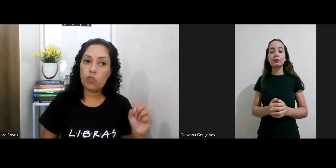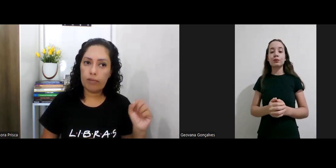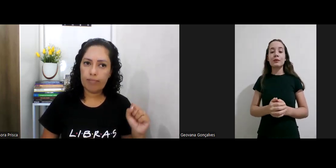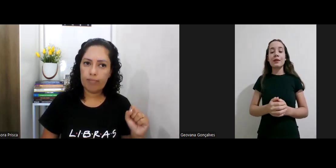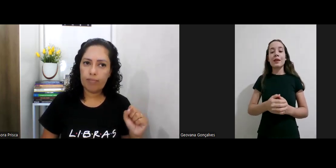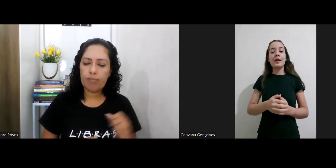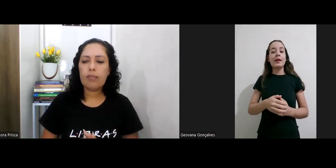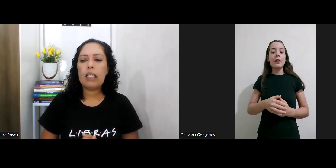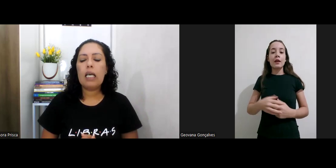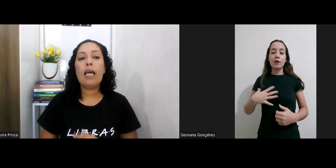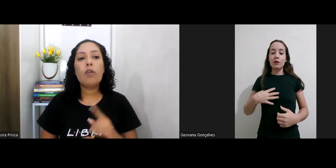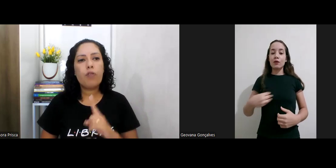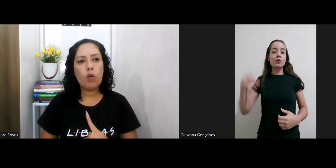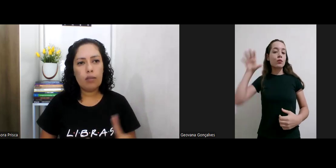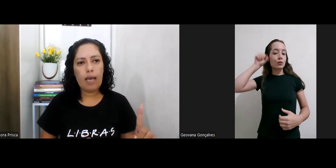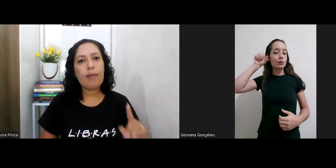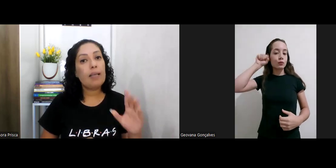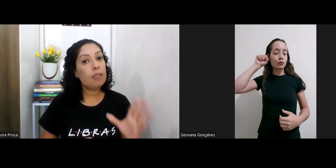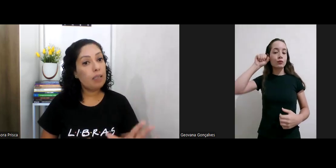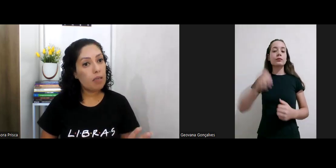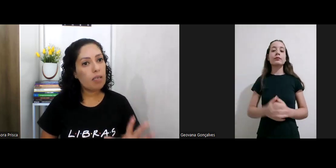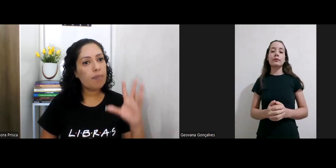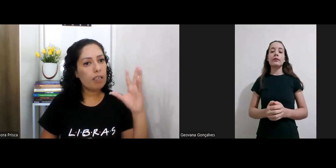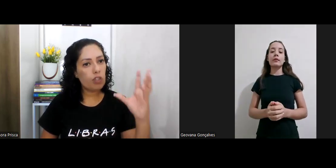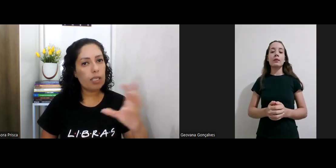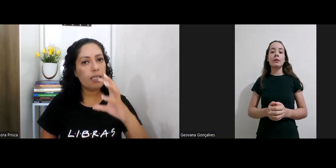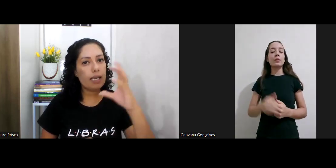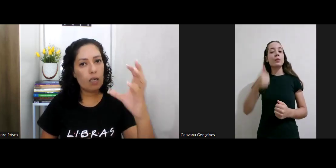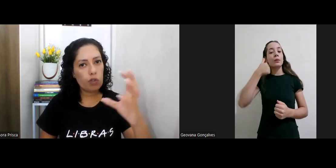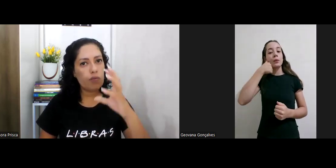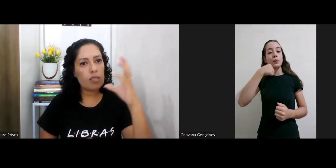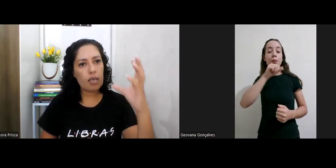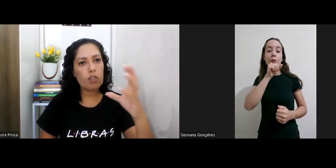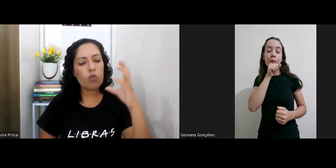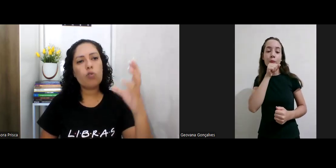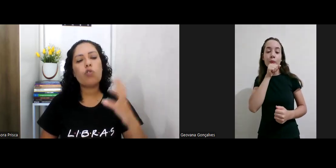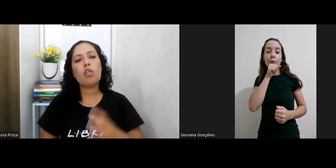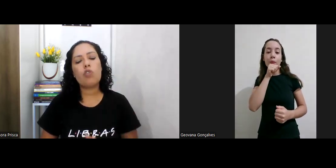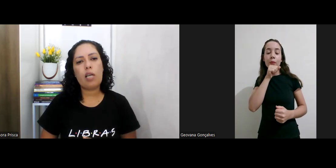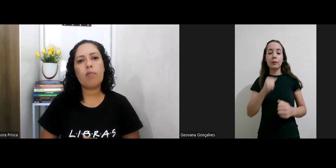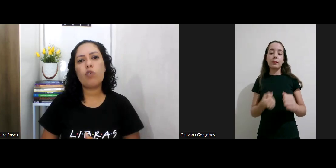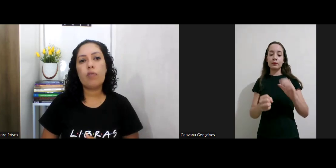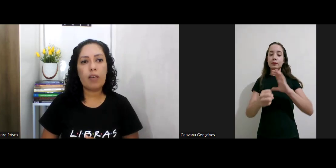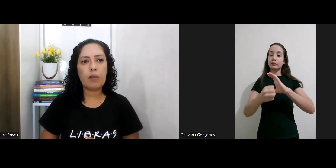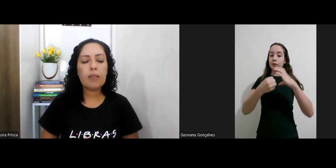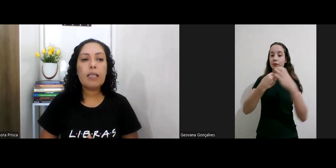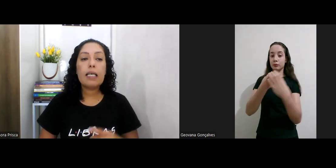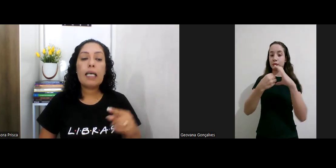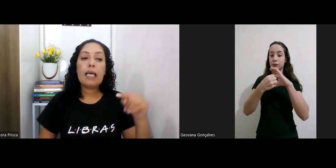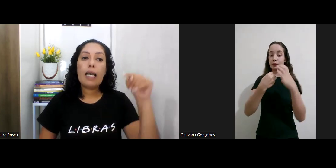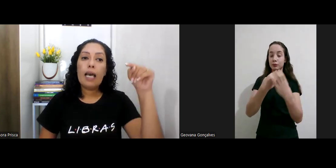é ouvinte. Ela foi na época da pandemia, imagina aquele caos que vocês e todos nós estávamos